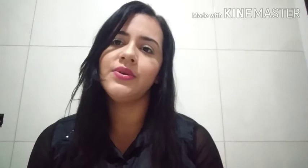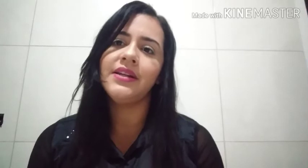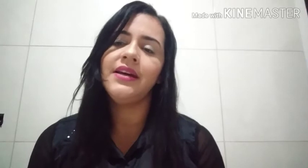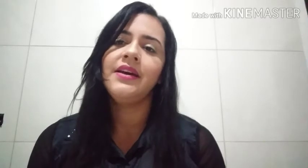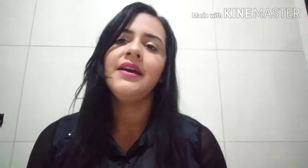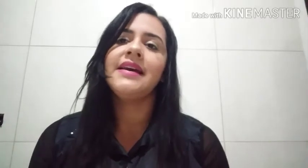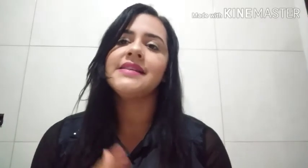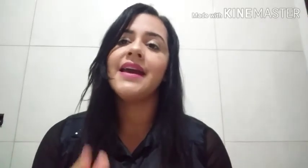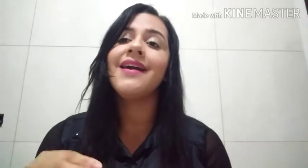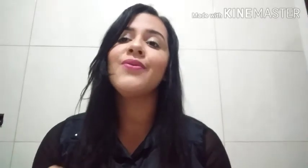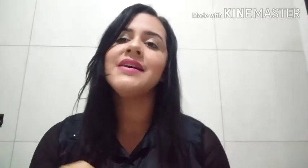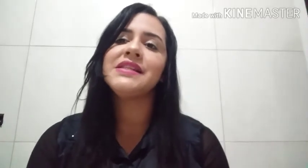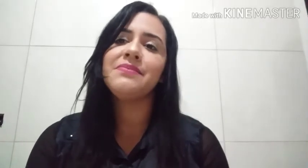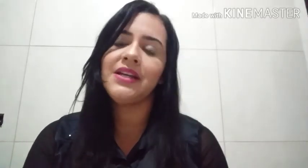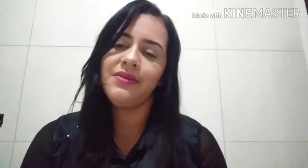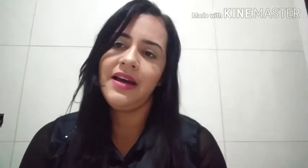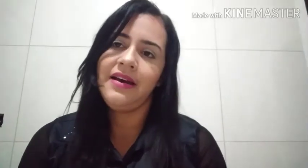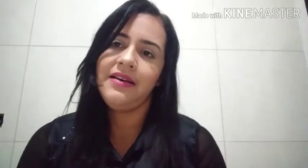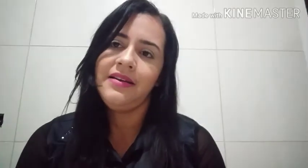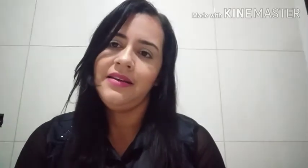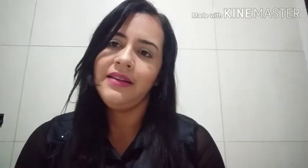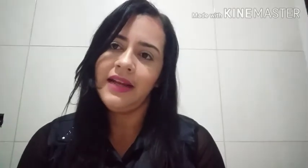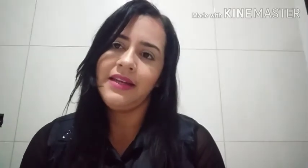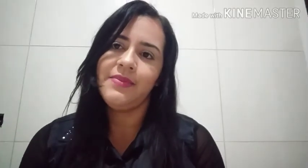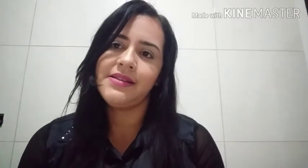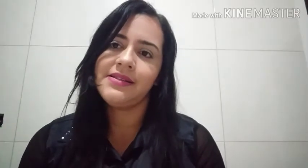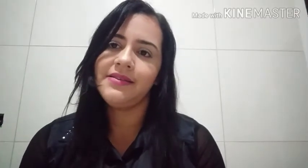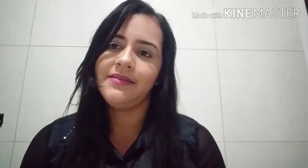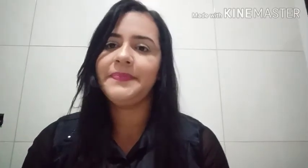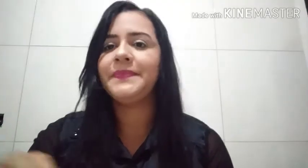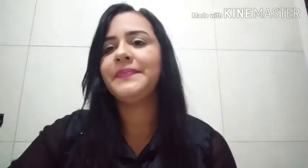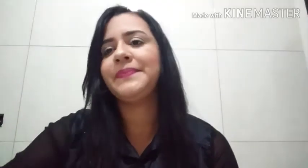né, esse reconhecimento da Libras.